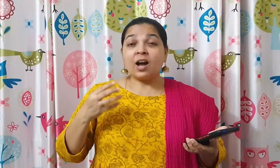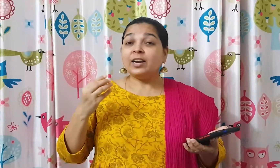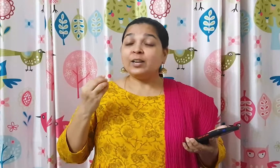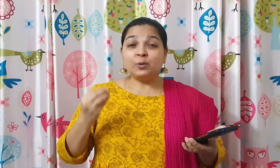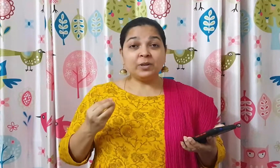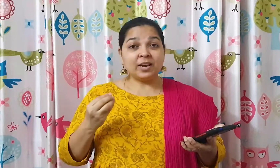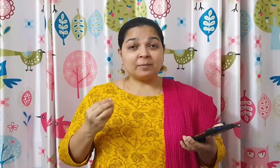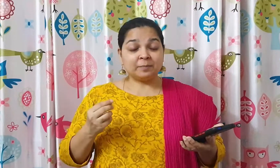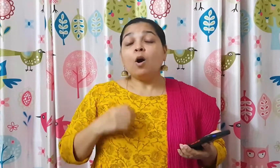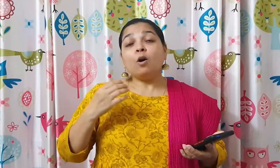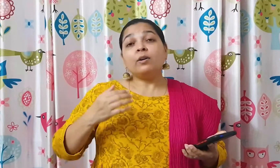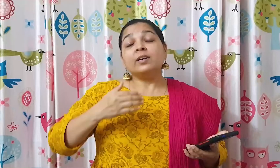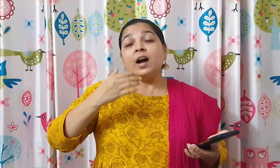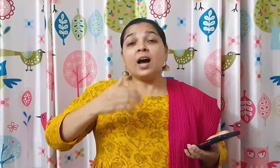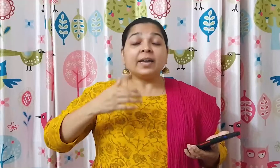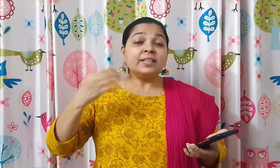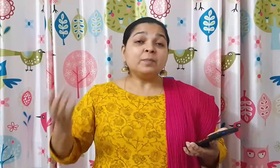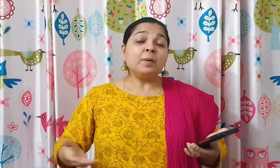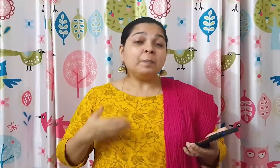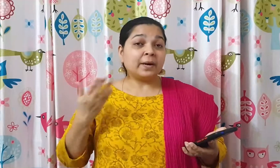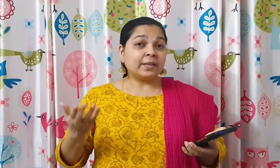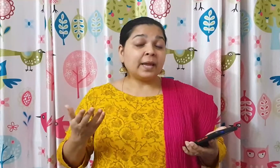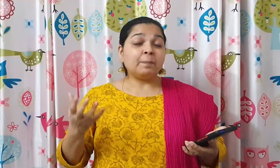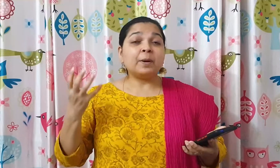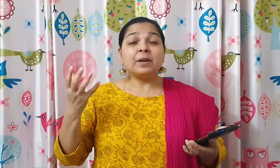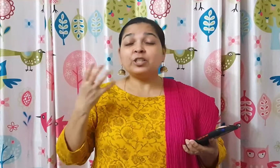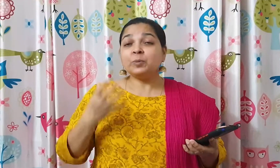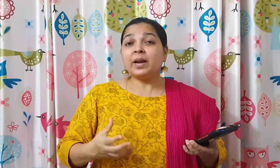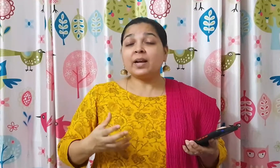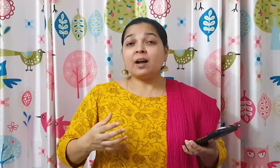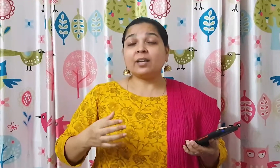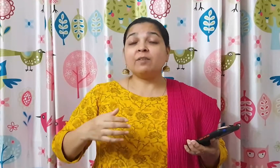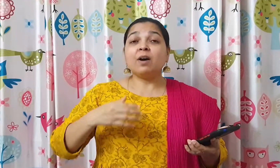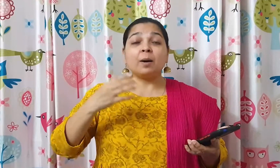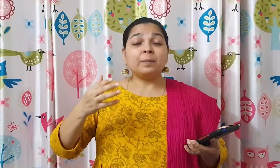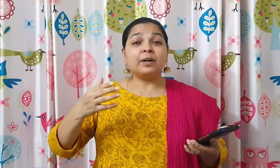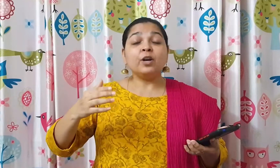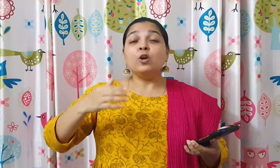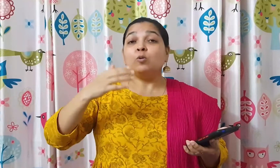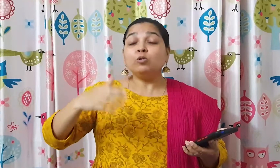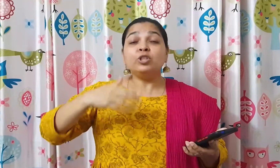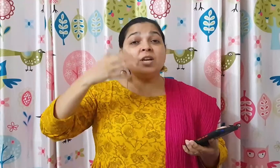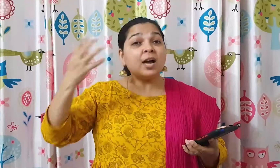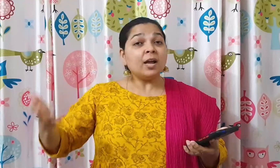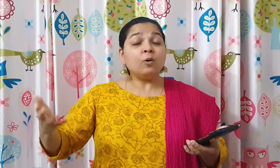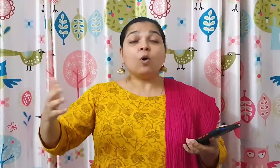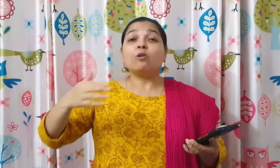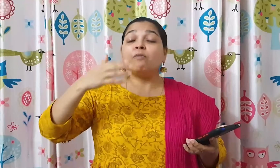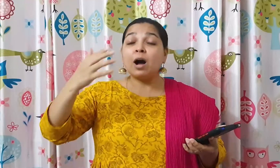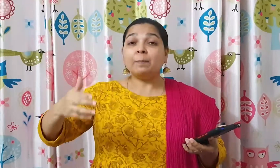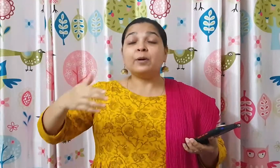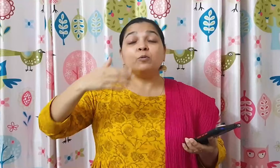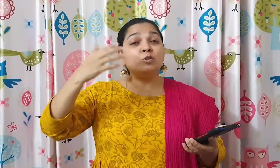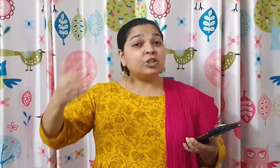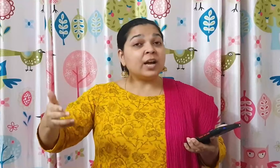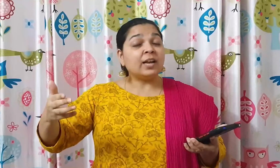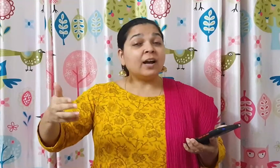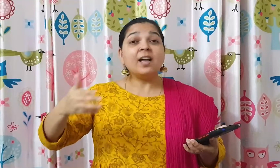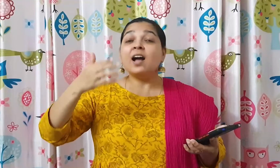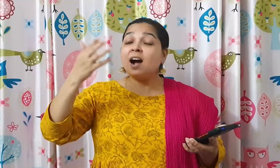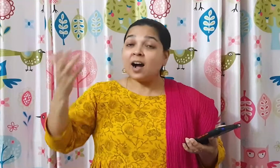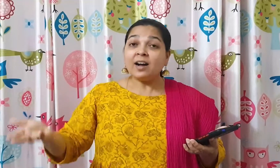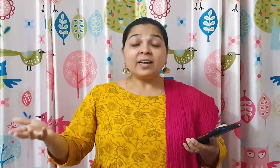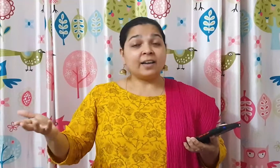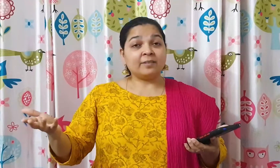কৰিব বিচাৰে? আপুনি সেই কথা ভাবি কন্দাৰ কোনো প্ৰয়োজন নাই, চিন্তা কৰাৰ কোনো প্ৰয়োজন নাই।